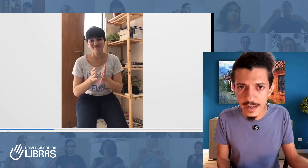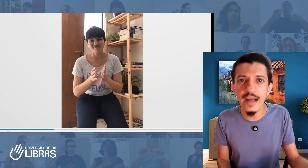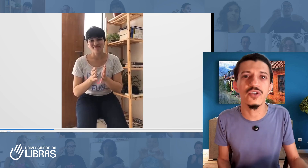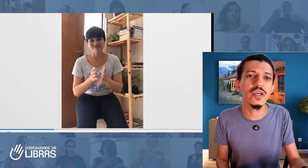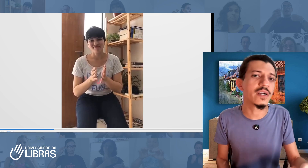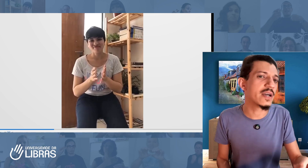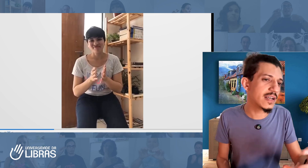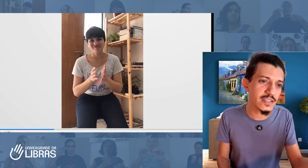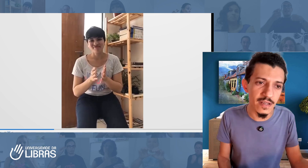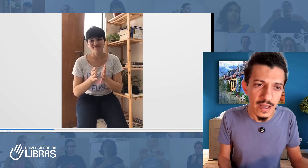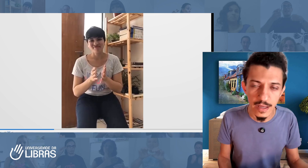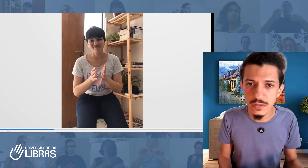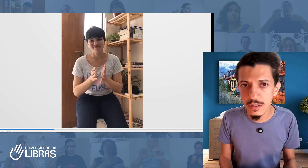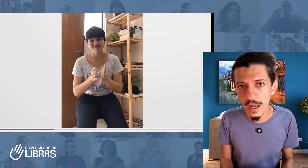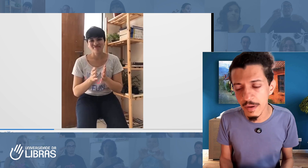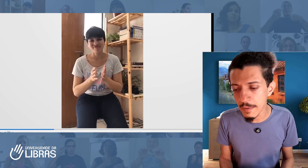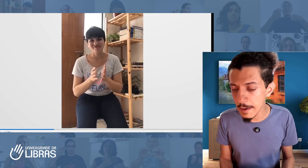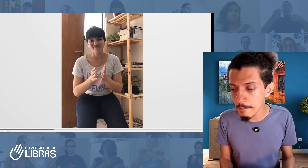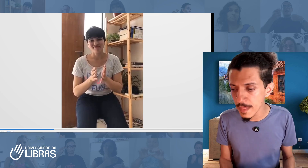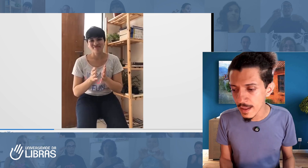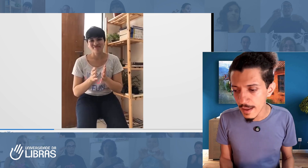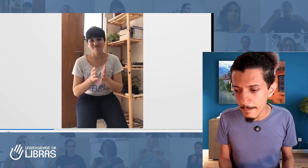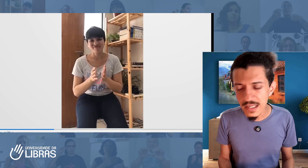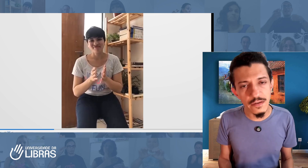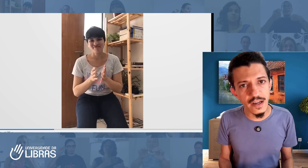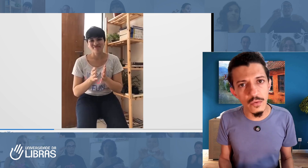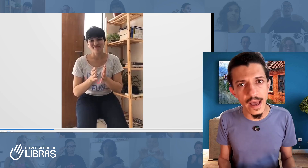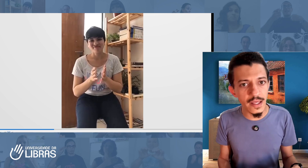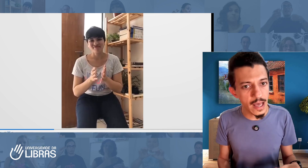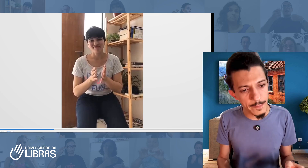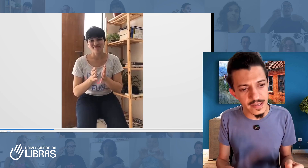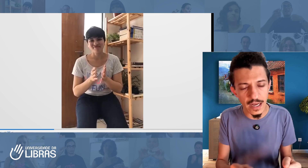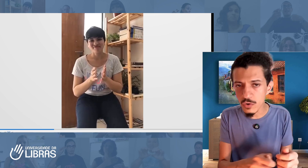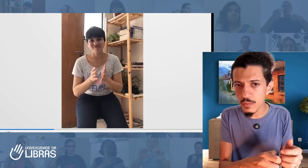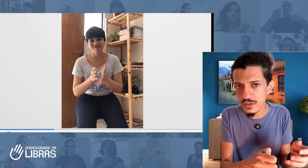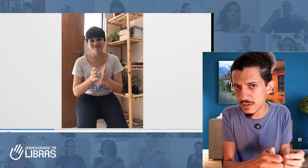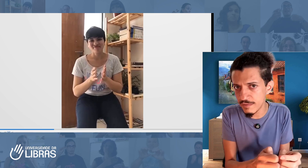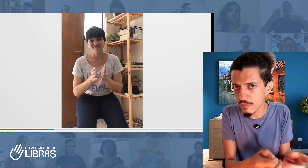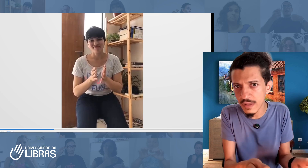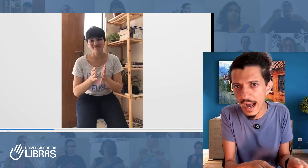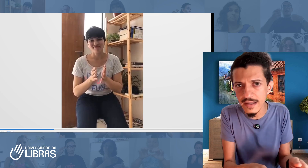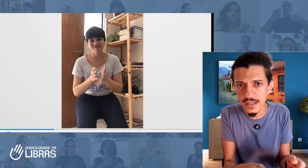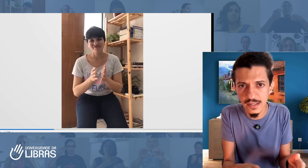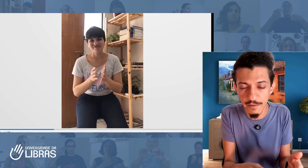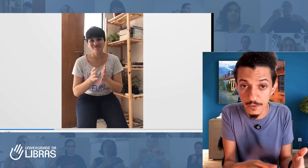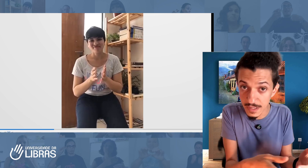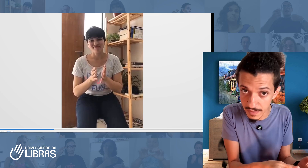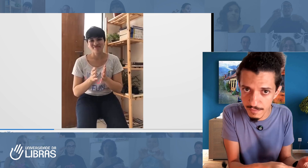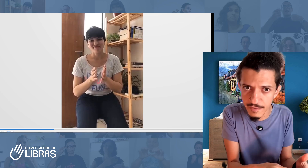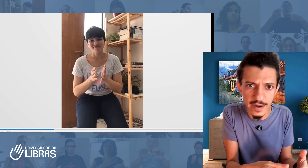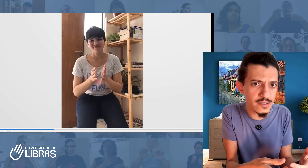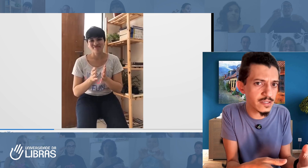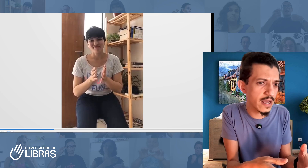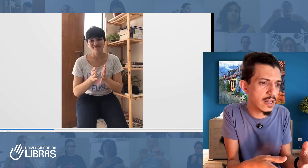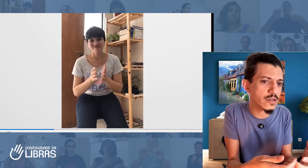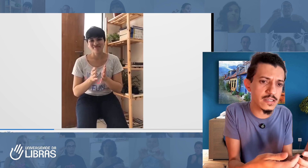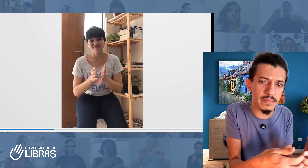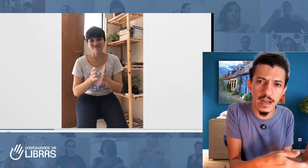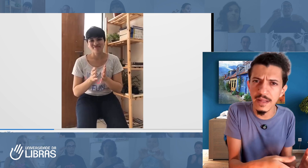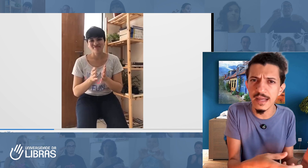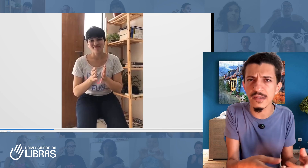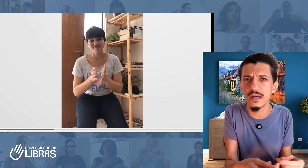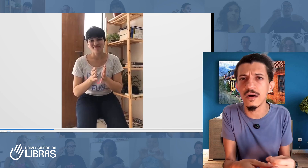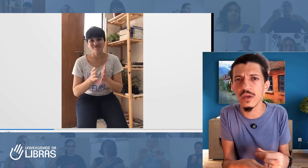parada cardíaca e eles ressuscitaram a minha mãe. Mas o fato é que, apesar de algumas dificuldades e desafios na minha infância relacionados à